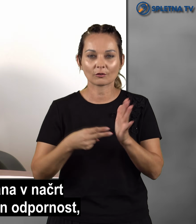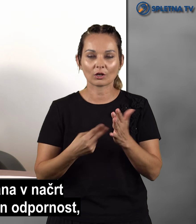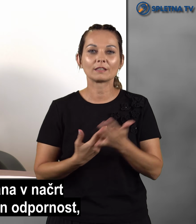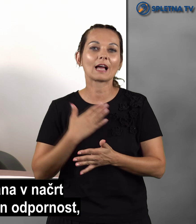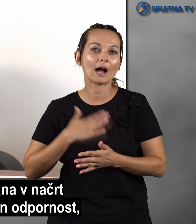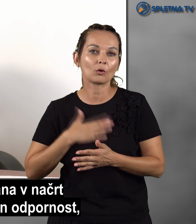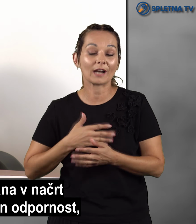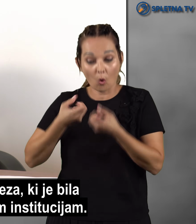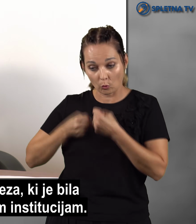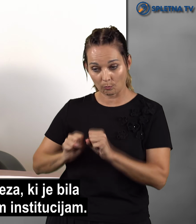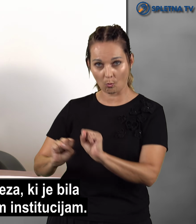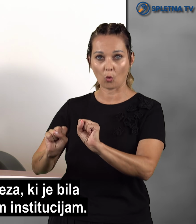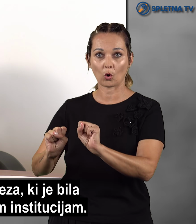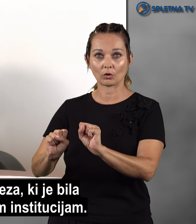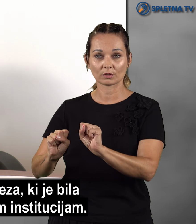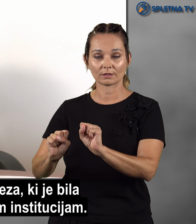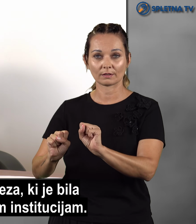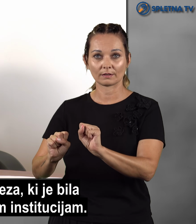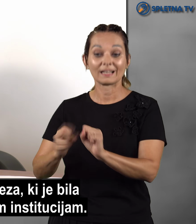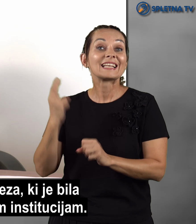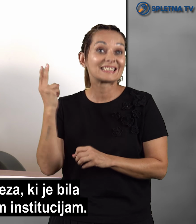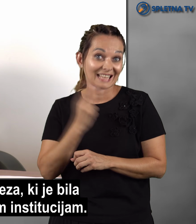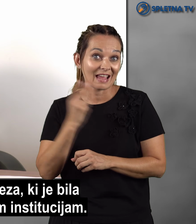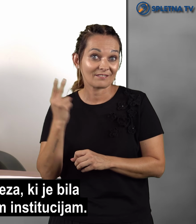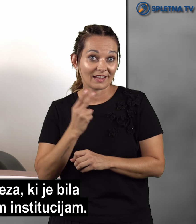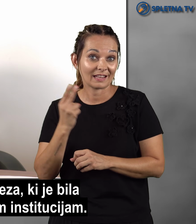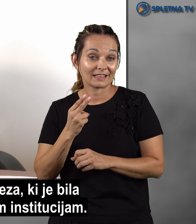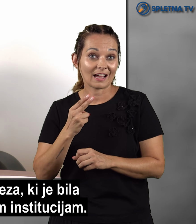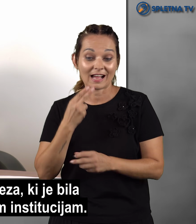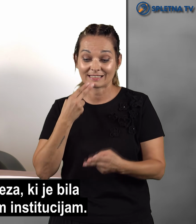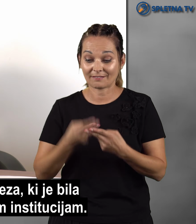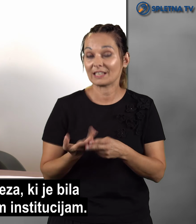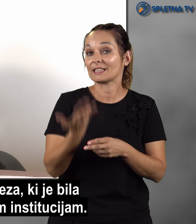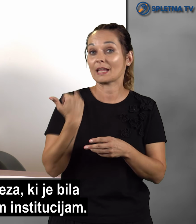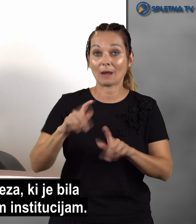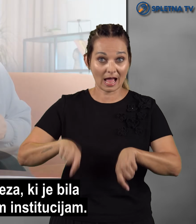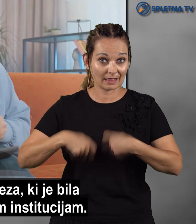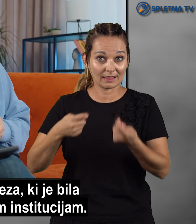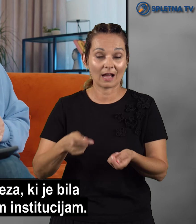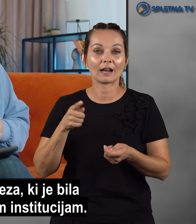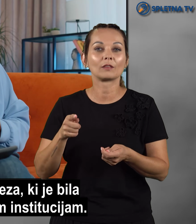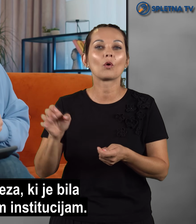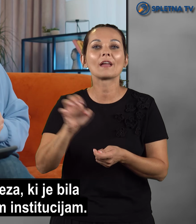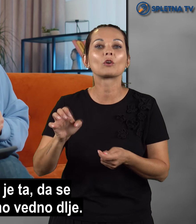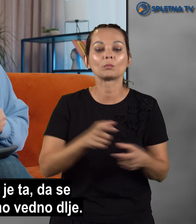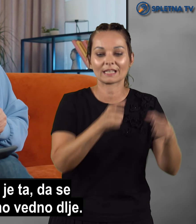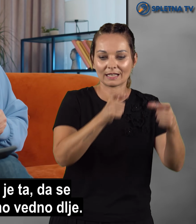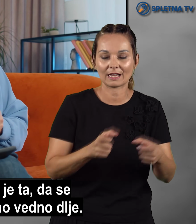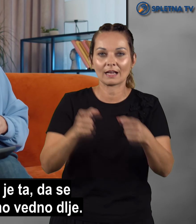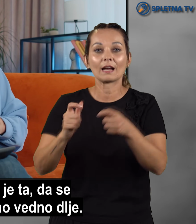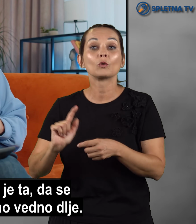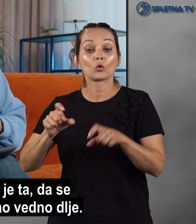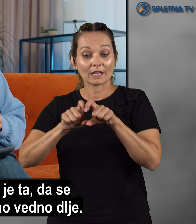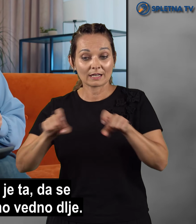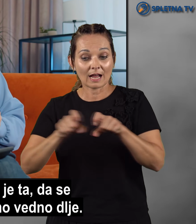okrevanje in pa odpornost. In seveda zaveza, ki je bila dana evropskim institucijam. Drugi razlog je